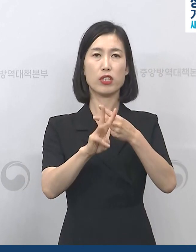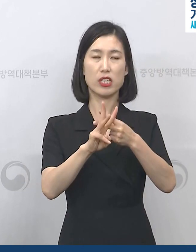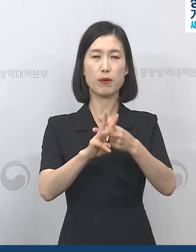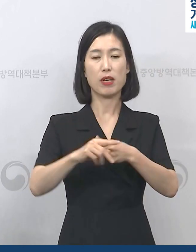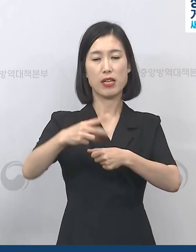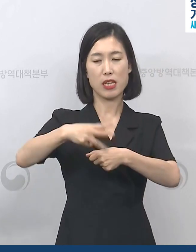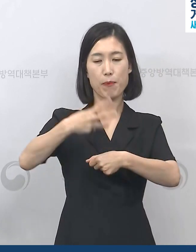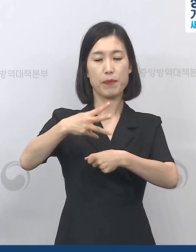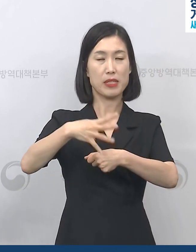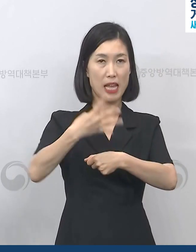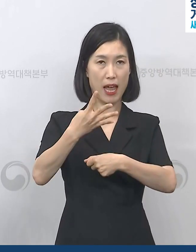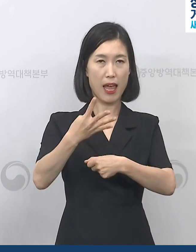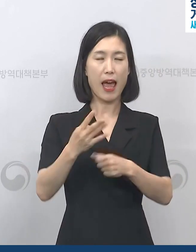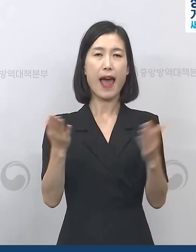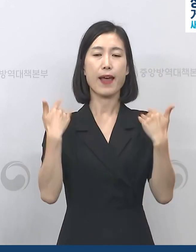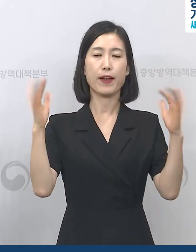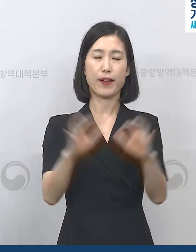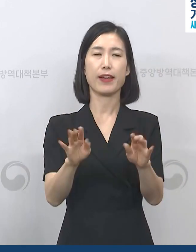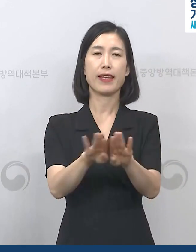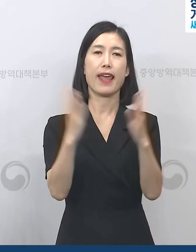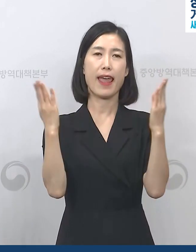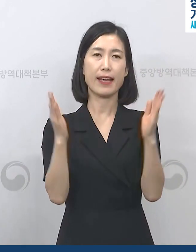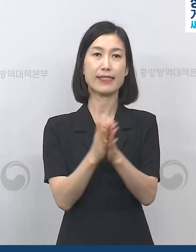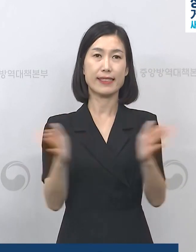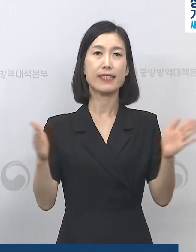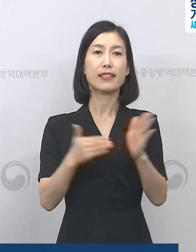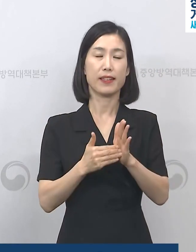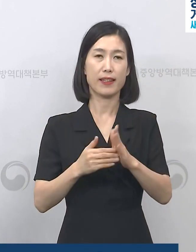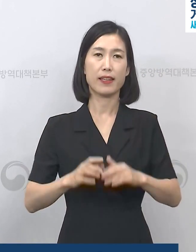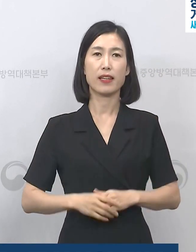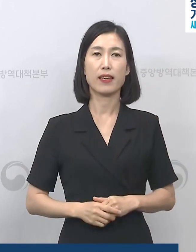3학년, 4학년을 대상으로 등교 수업이 확대됩니다.